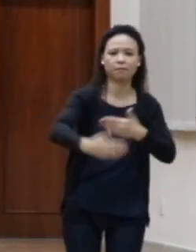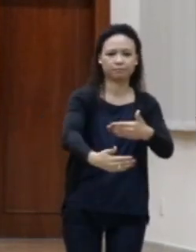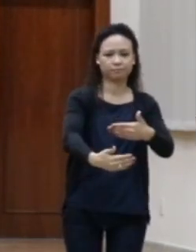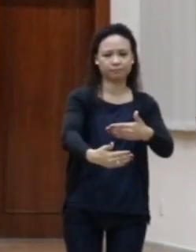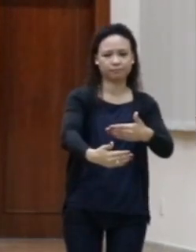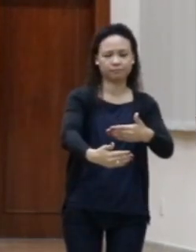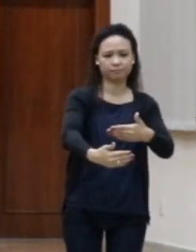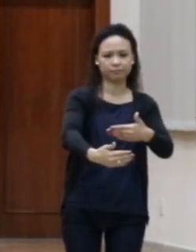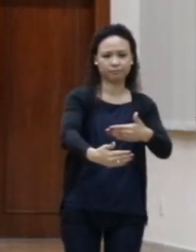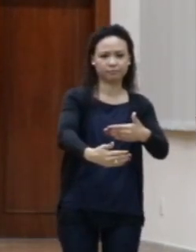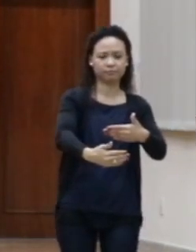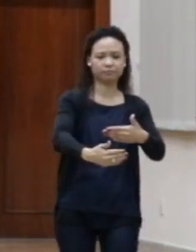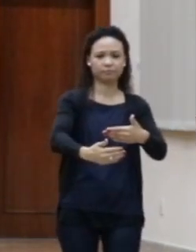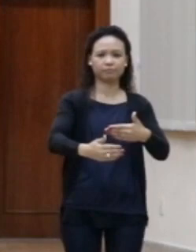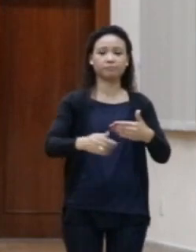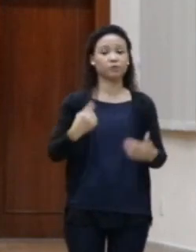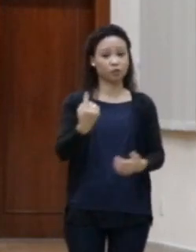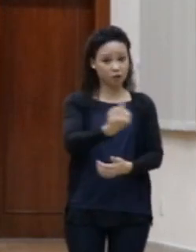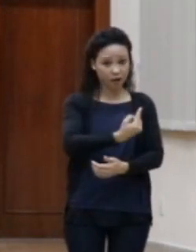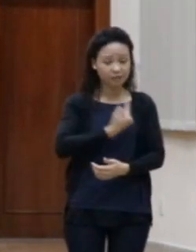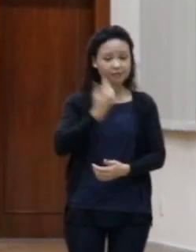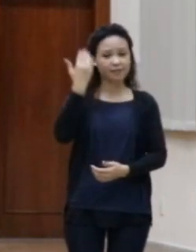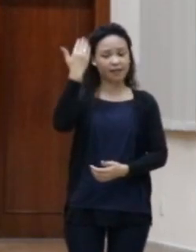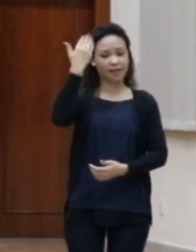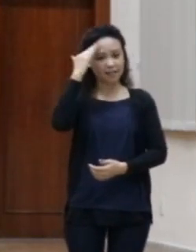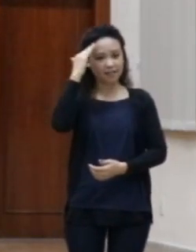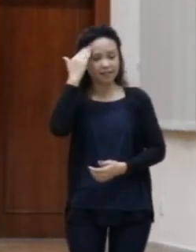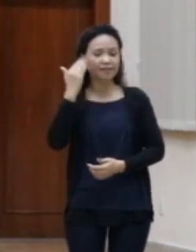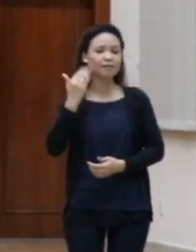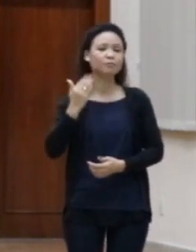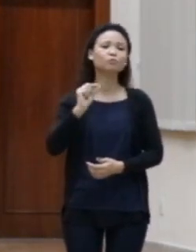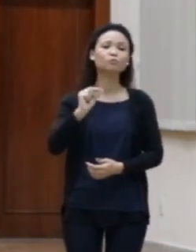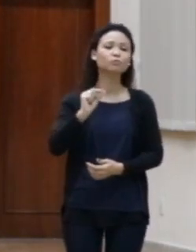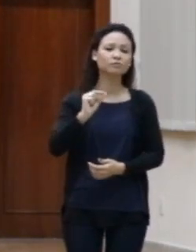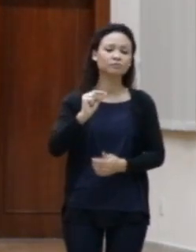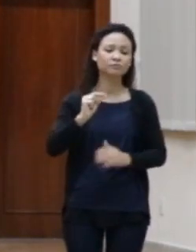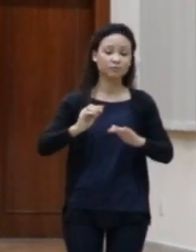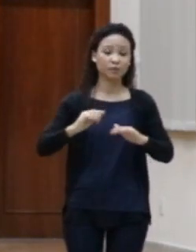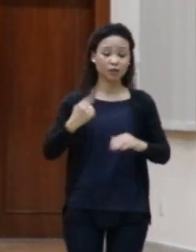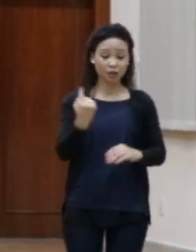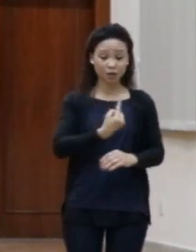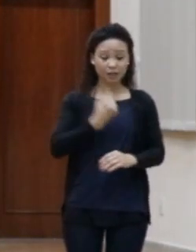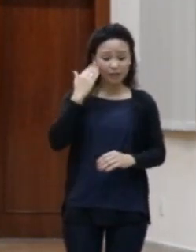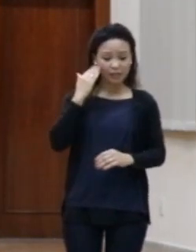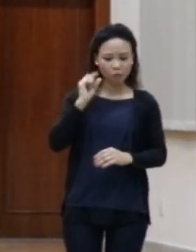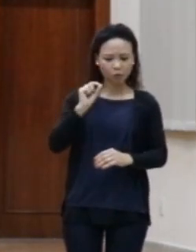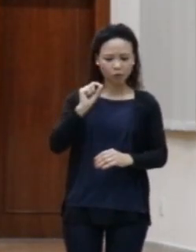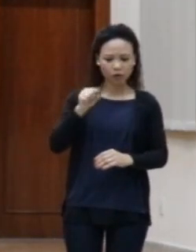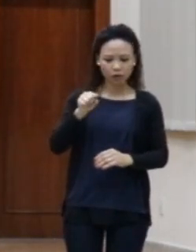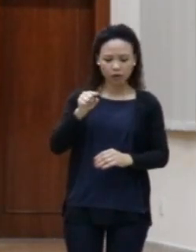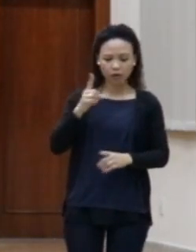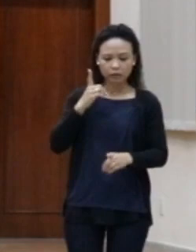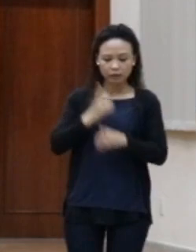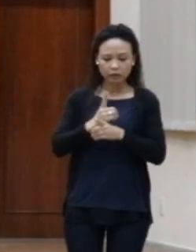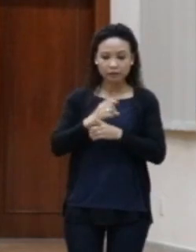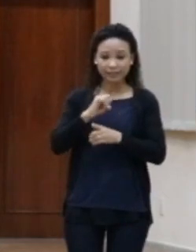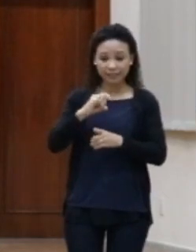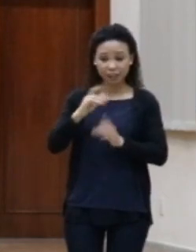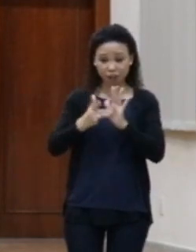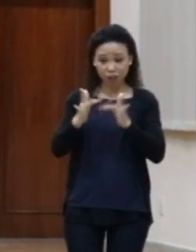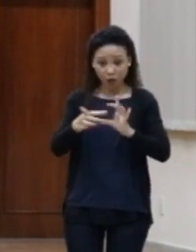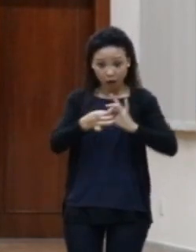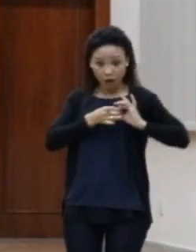e a sua glória se tornam o nosso maior tesouro, o seu maior tesouro. Aí encontramos satisfação